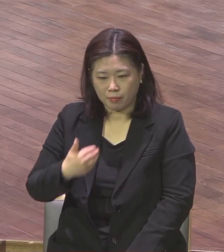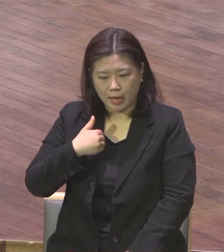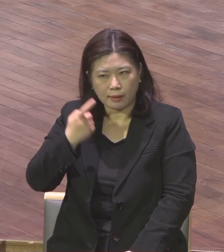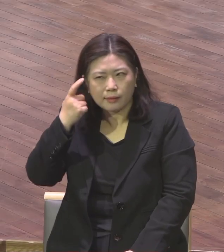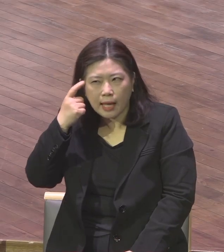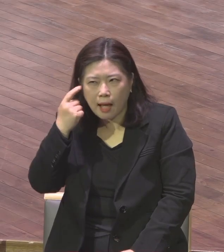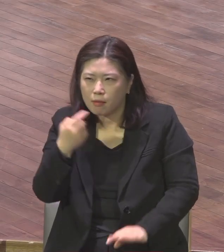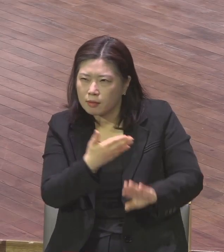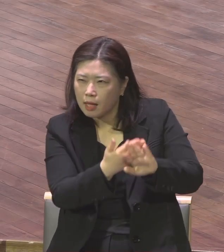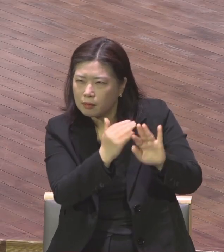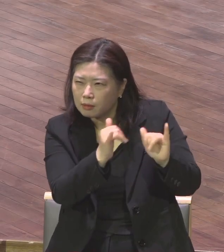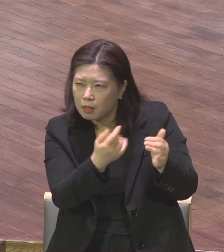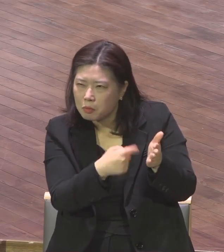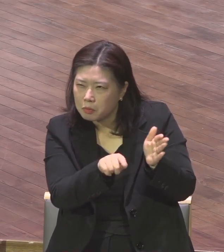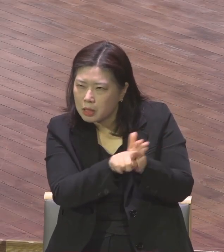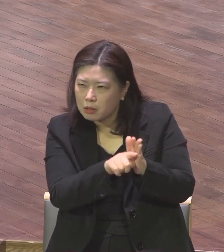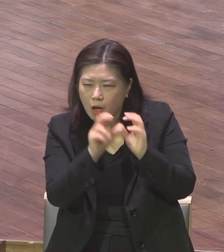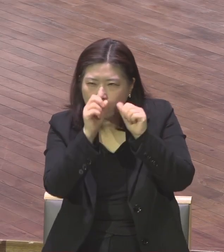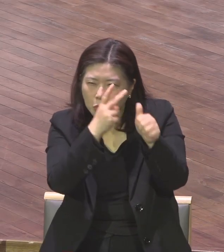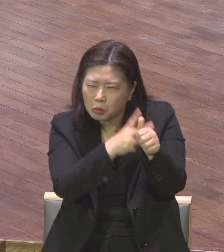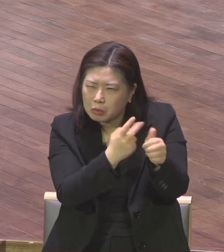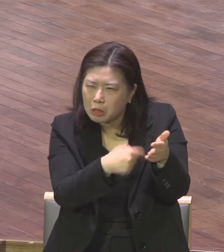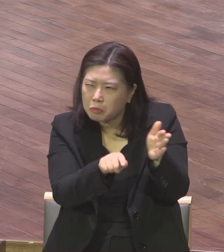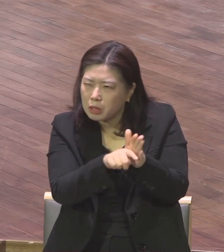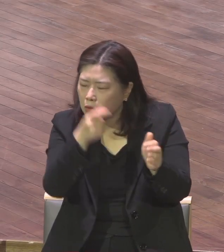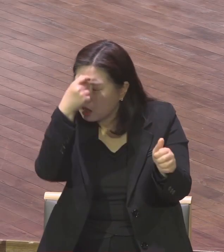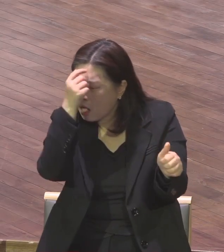기뻐하시겠어요. 최고의 현장은 선교사를 위하여.